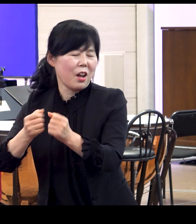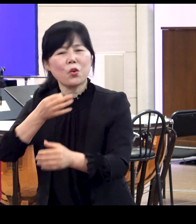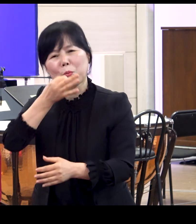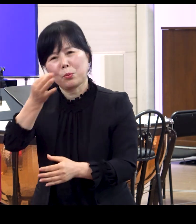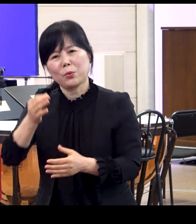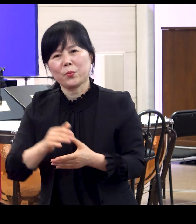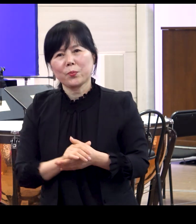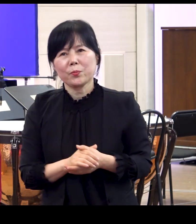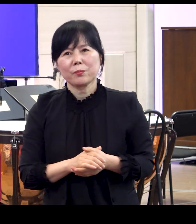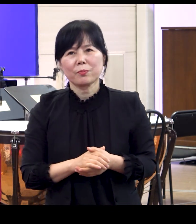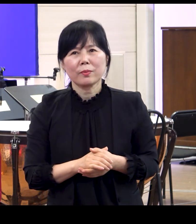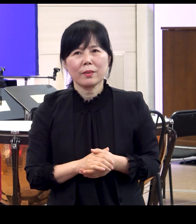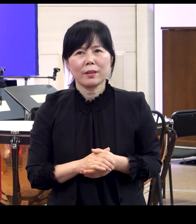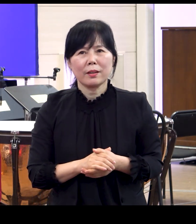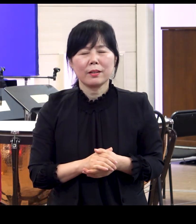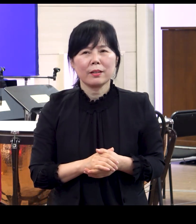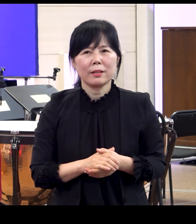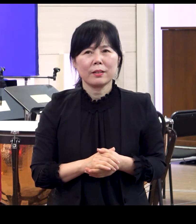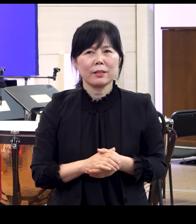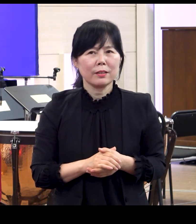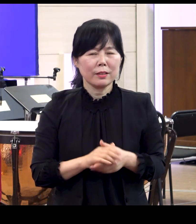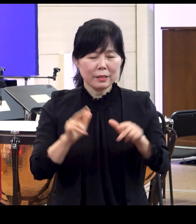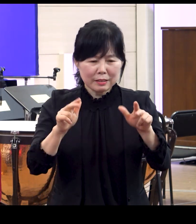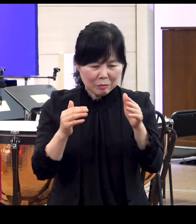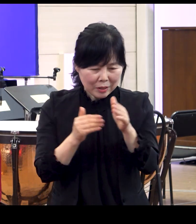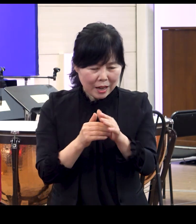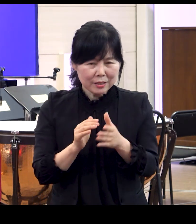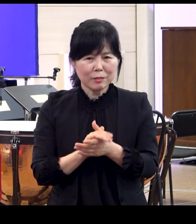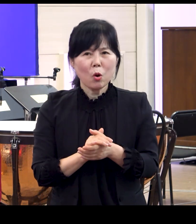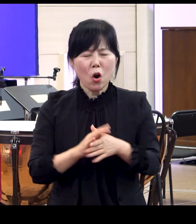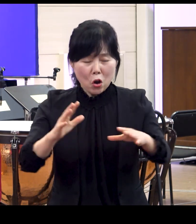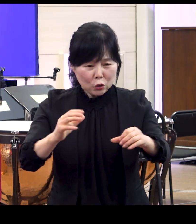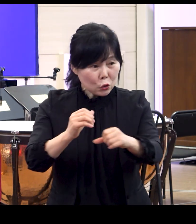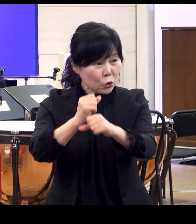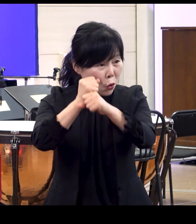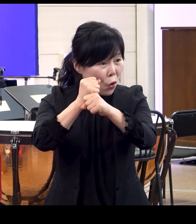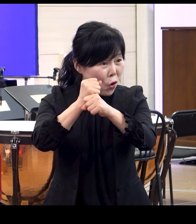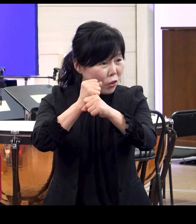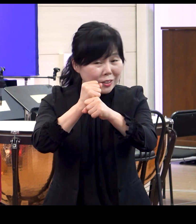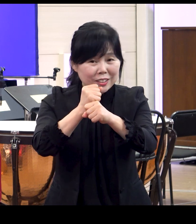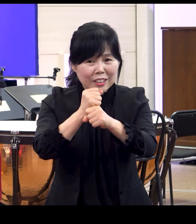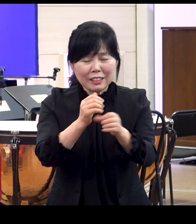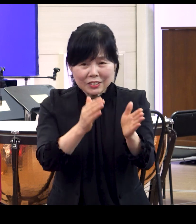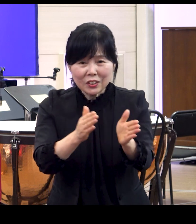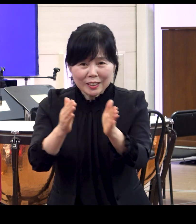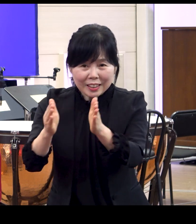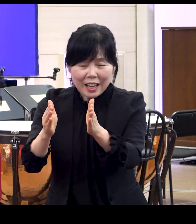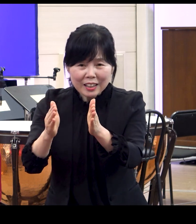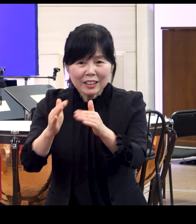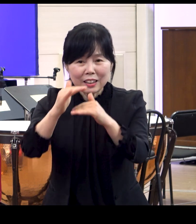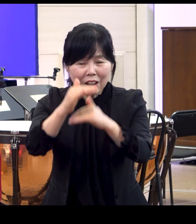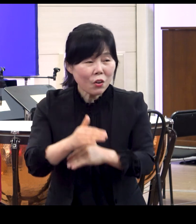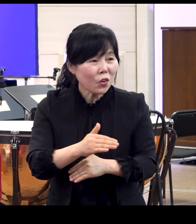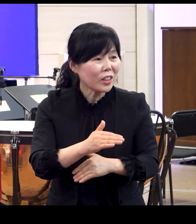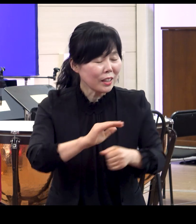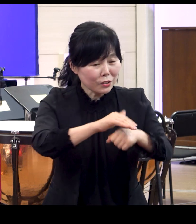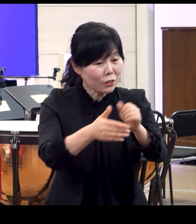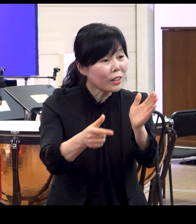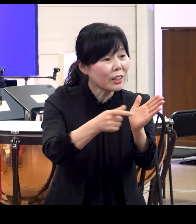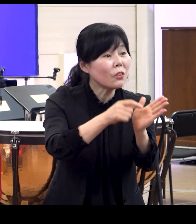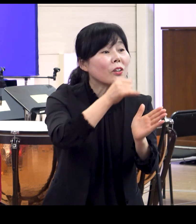자, 지금까지 얘기한 이 이야기를 아주 확실하게 그야말로 총정리해서 제대로 보여준 말씀이 하나 있어요. 그게 전도서에